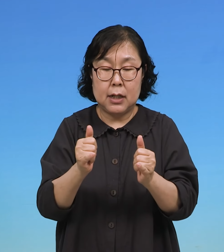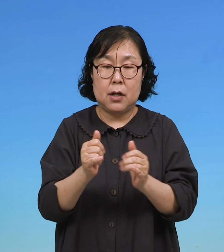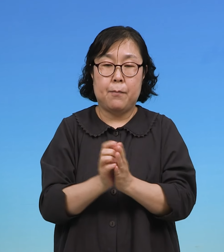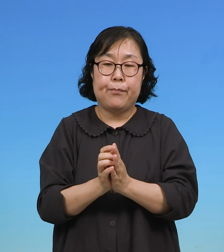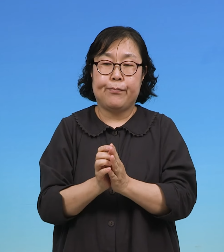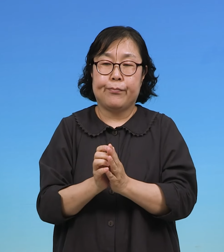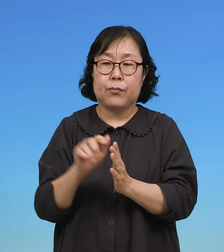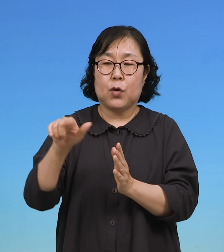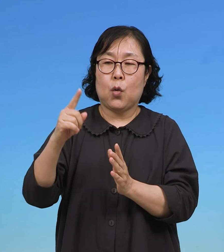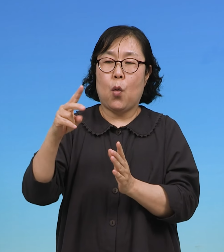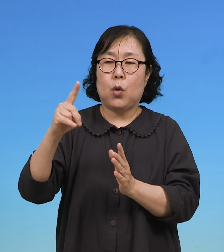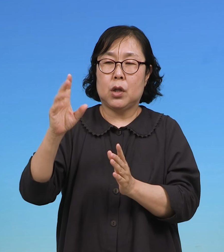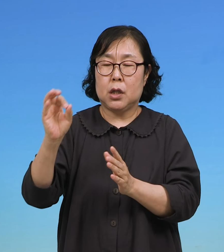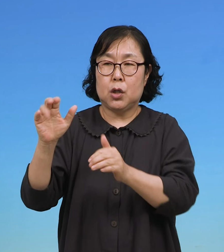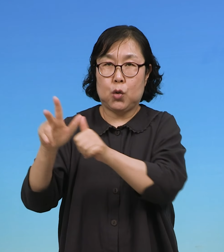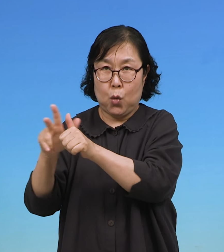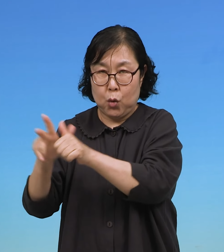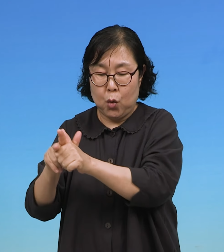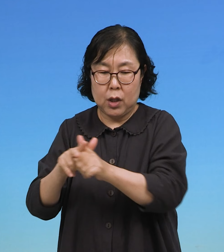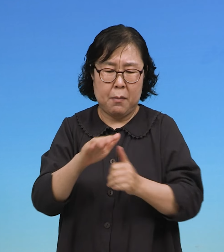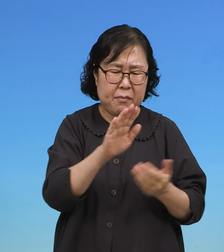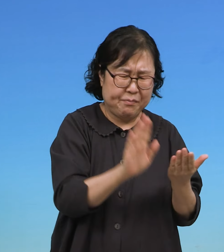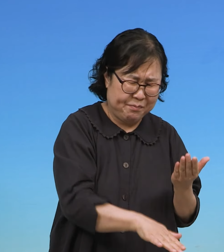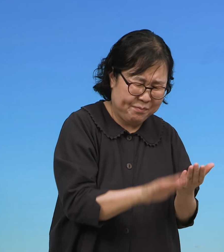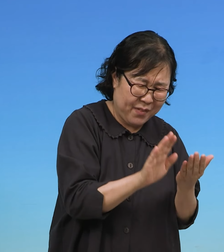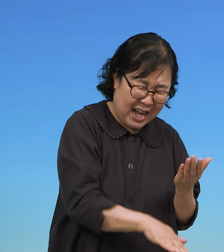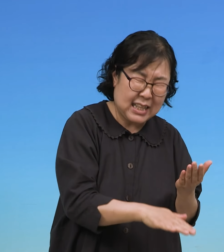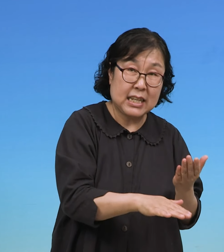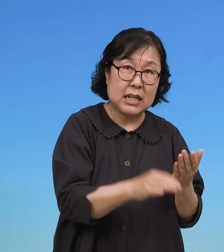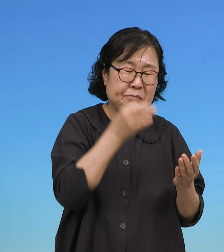종교의 분별을 거기에서 찾는다고 했습니다.